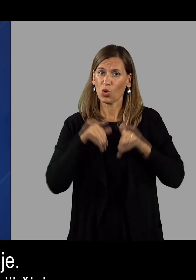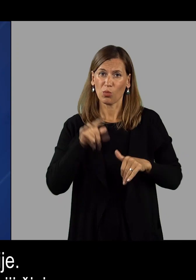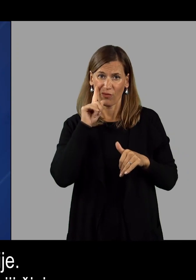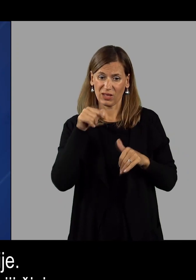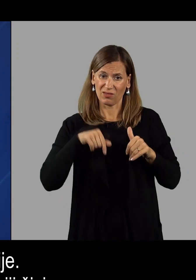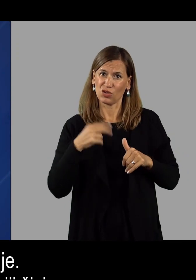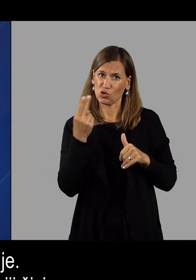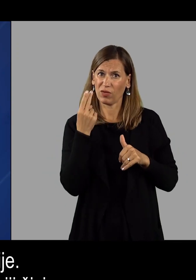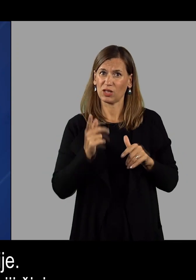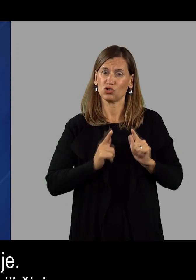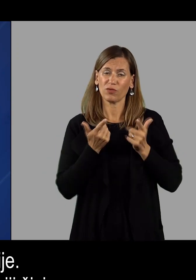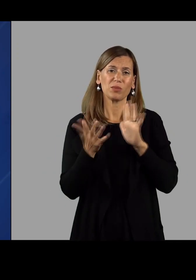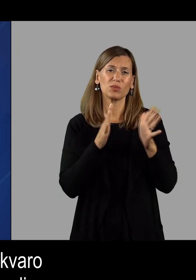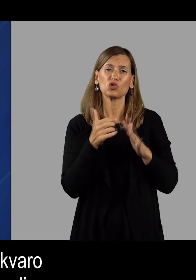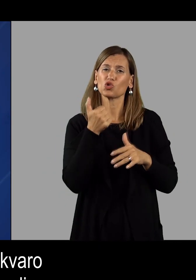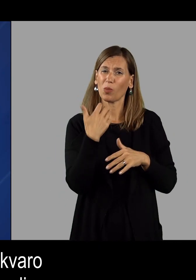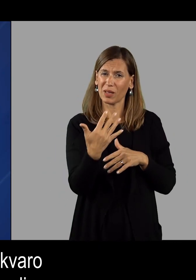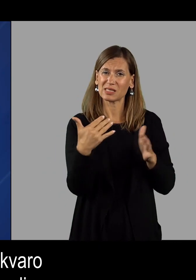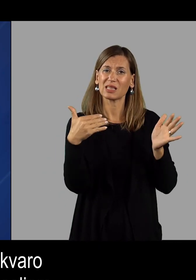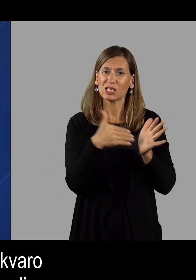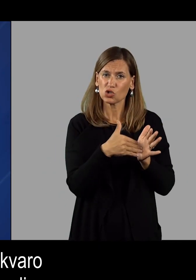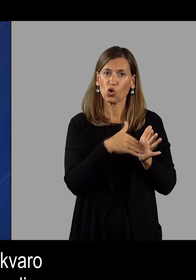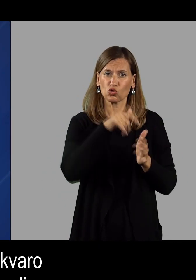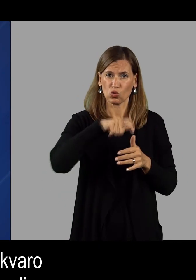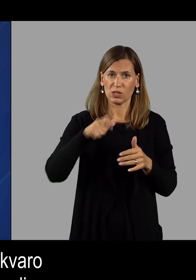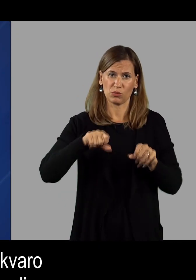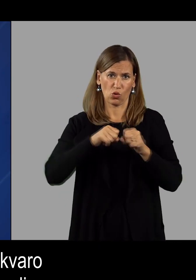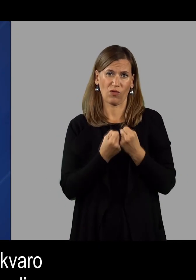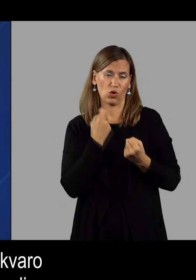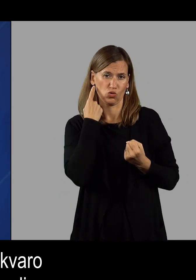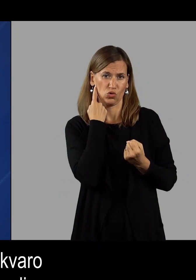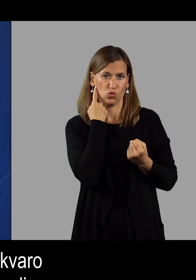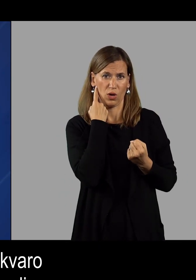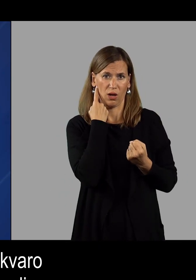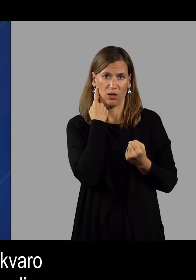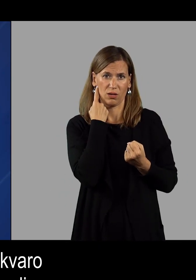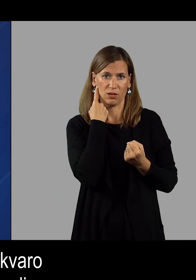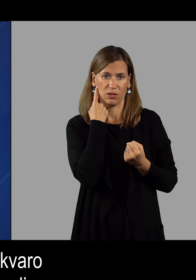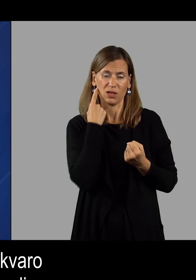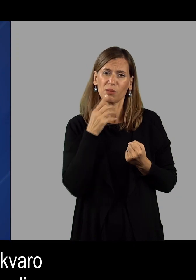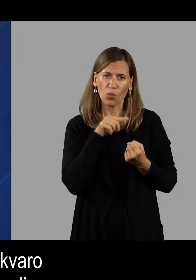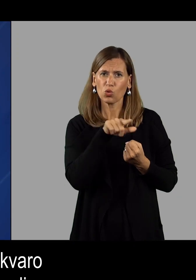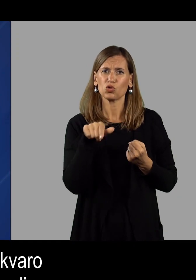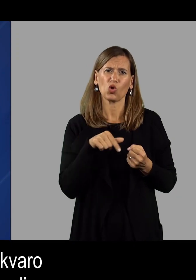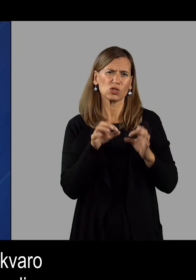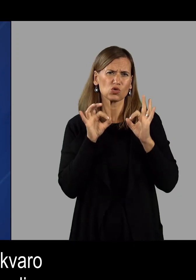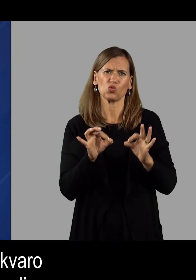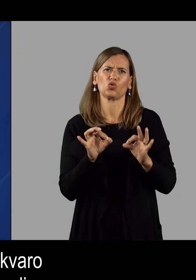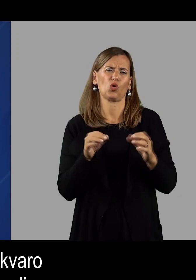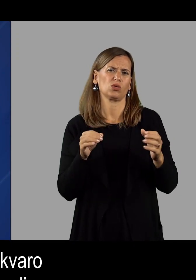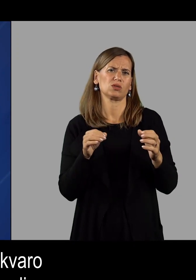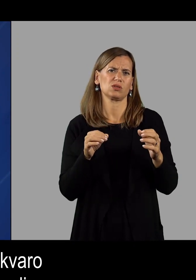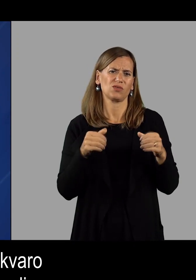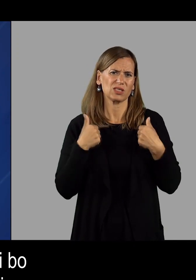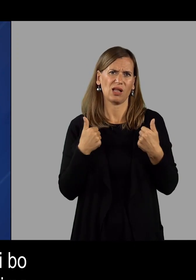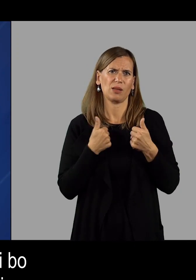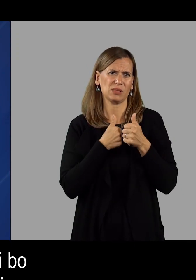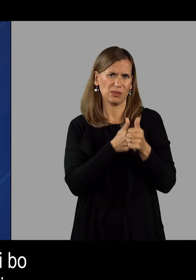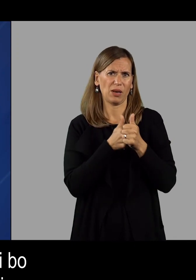Vedeti moramo, da v Sloveniji živi približno 150 tisoč oseb z okvaro sluha, ki bodo zagotovo z